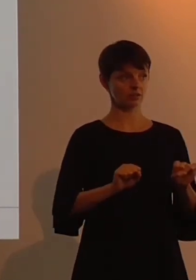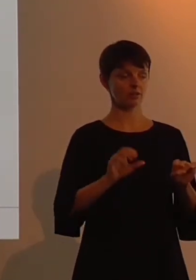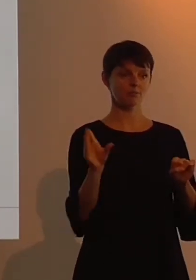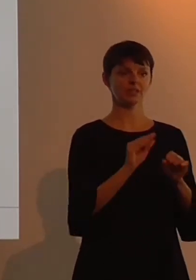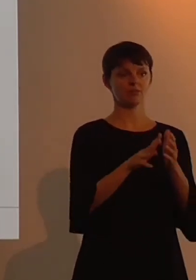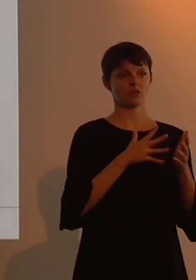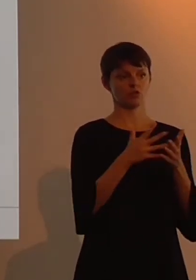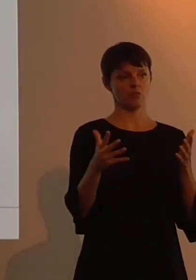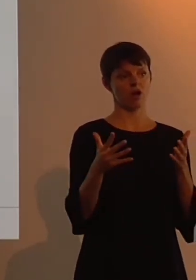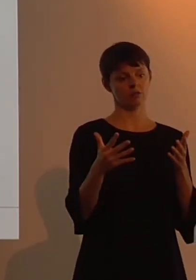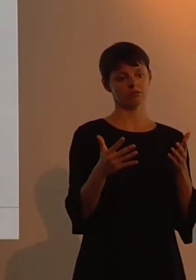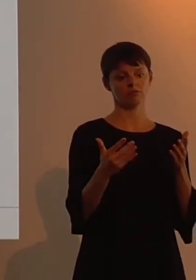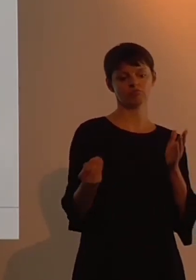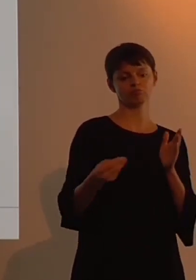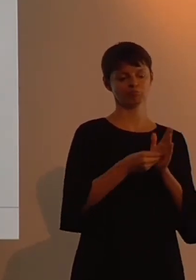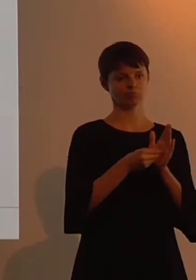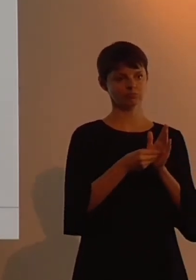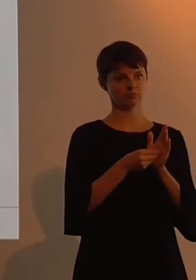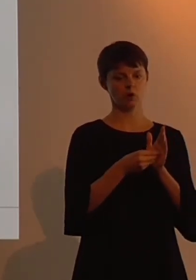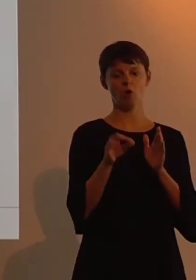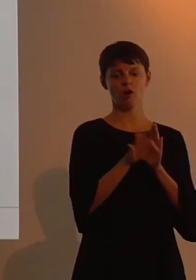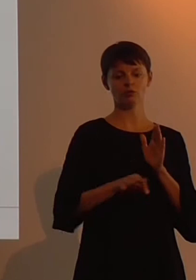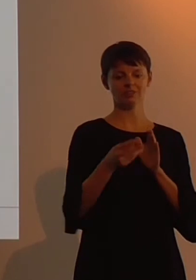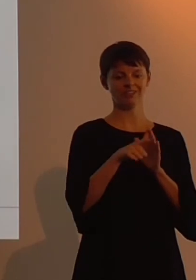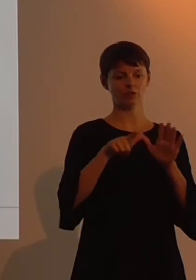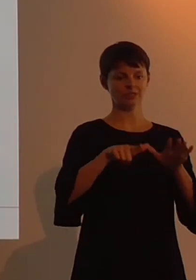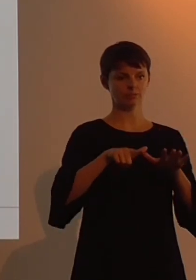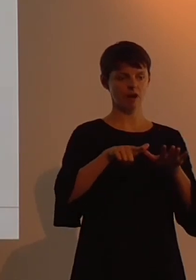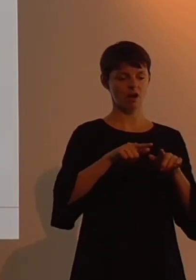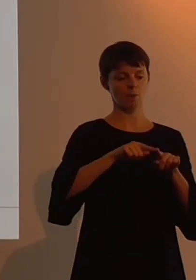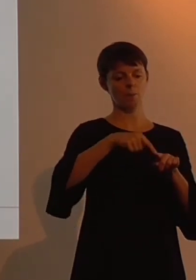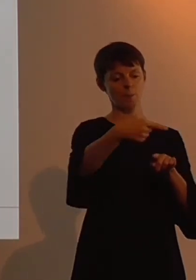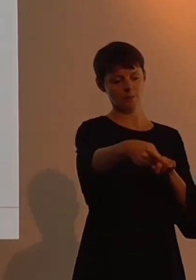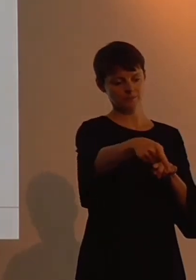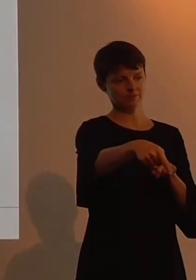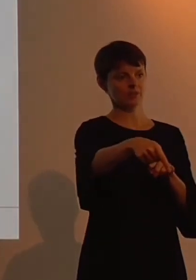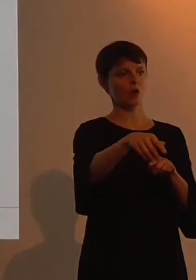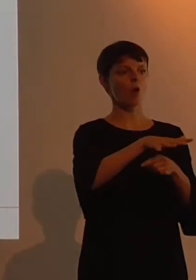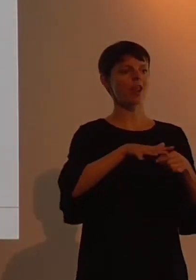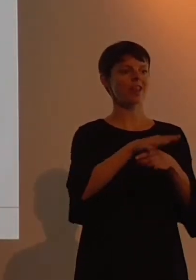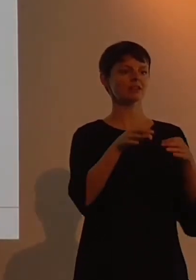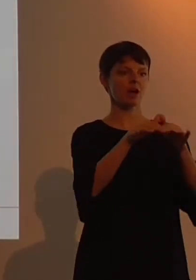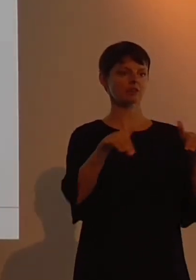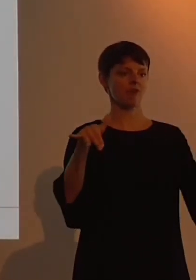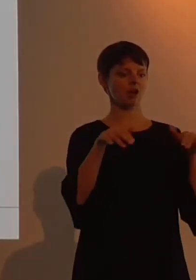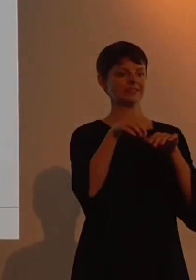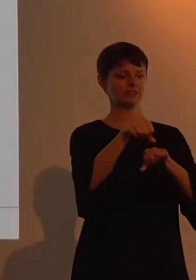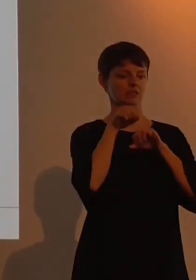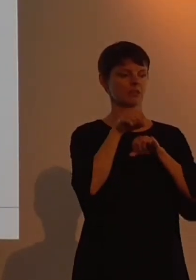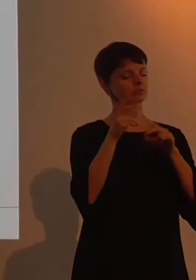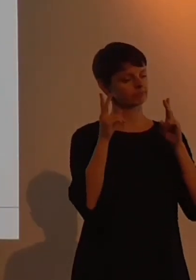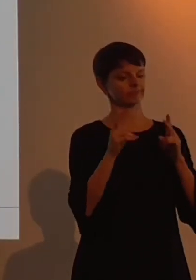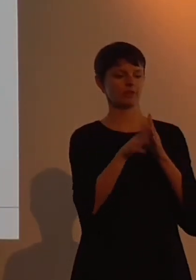kann. Und das ist ein sehr guter Beweis, dass es keine Hiersammlung des 20. Jahrhunderts, sondern abhängig vom Alter so eine Funktion, die das erst abgebracht